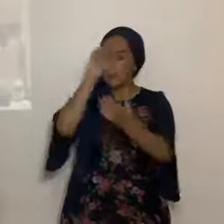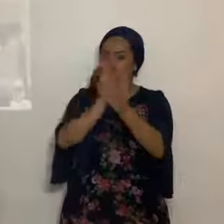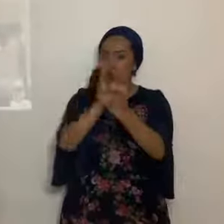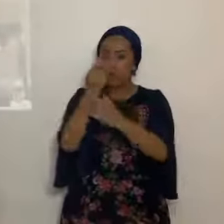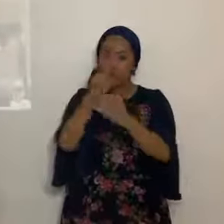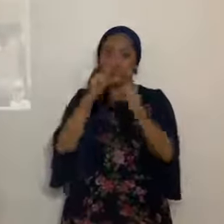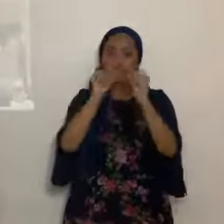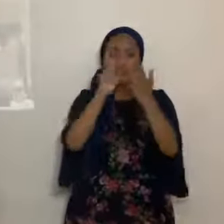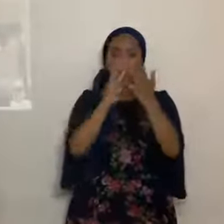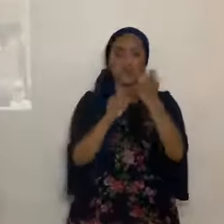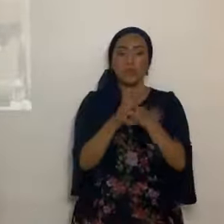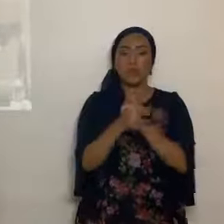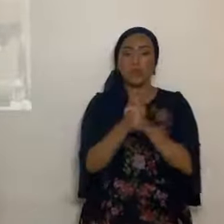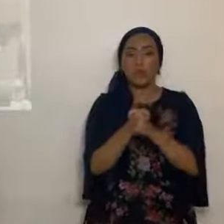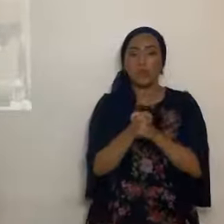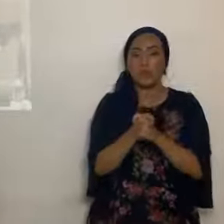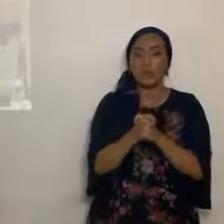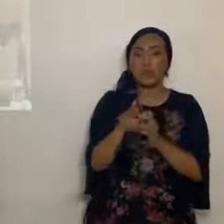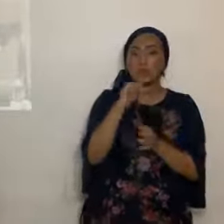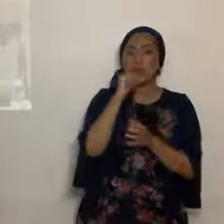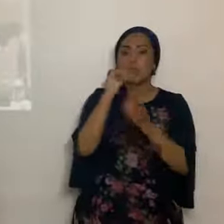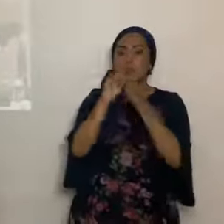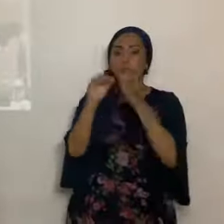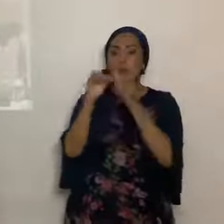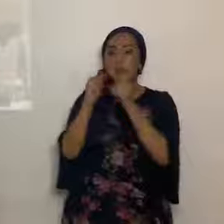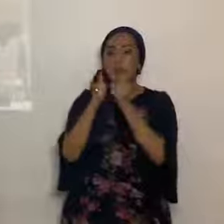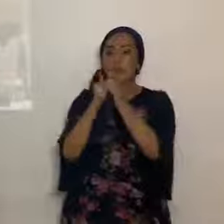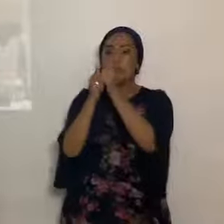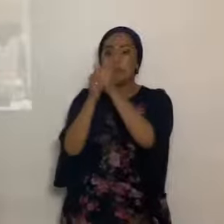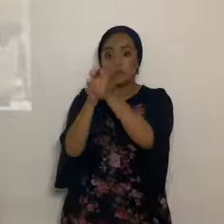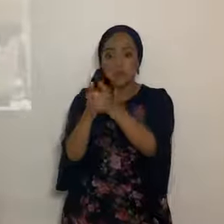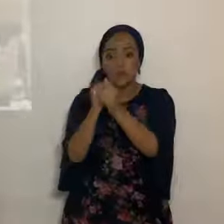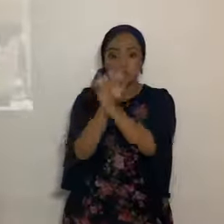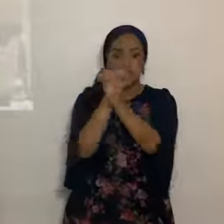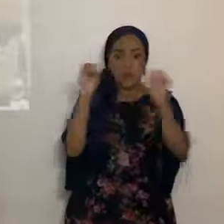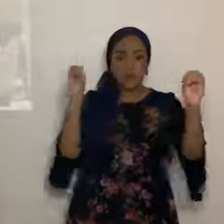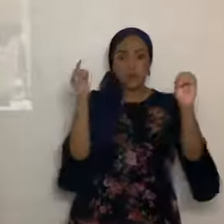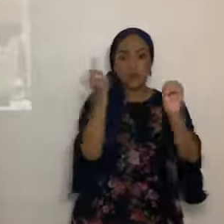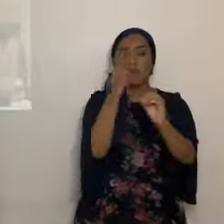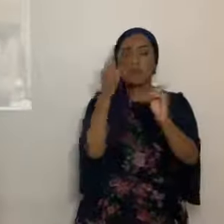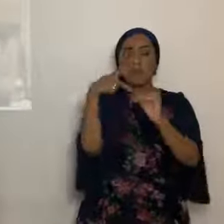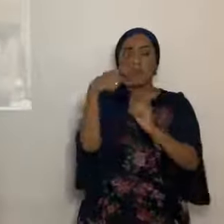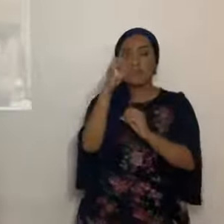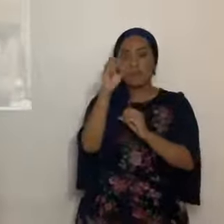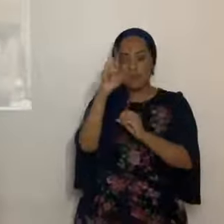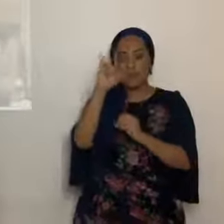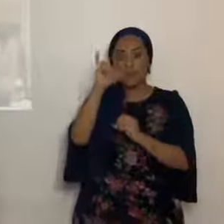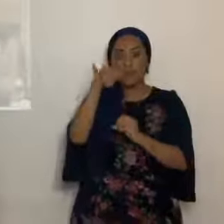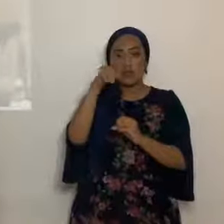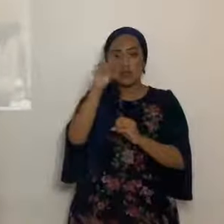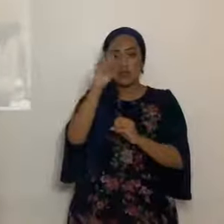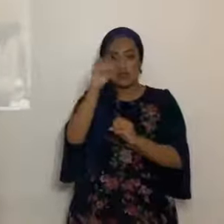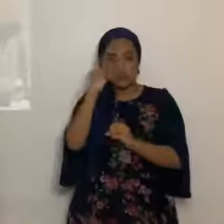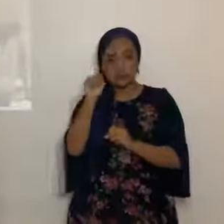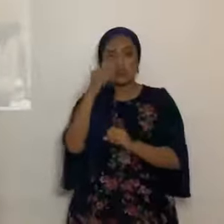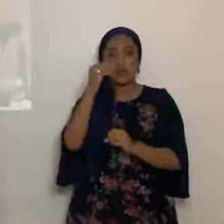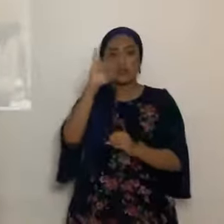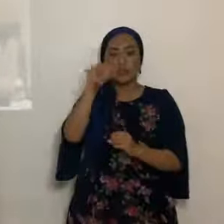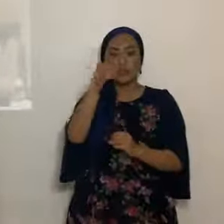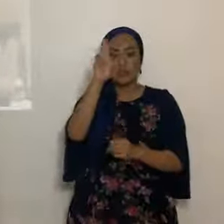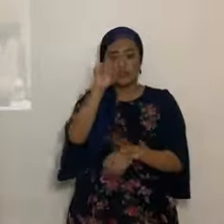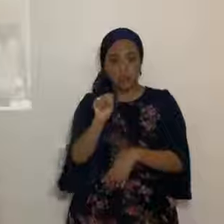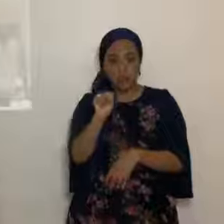seguir la lectura. Y no permitió que le siguiese nadie sino Pedro, Jacobo y Juan, ¿sí?